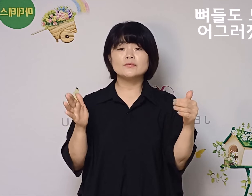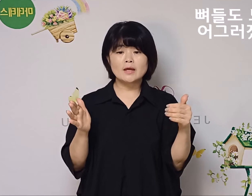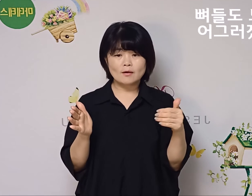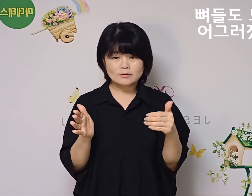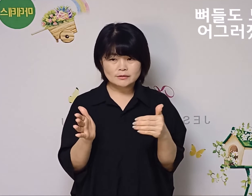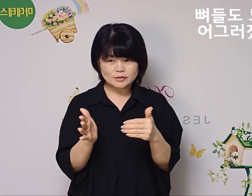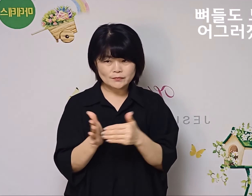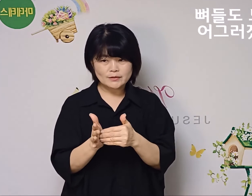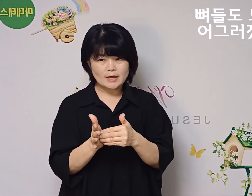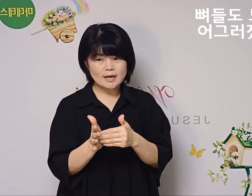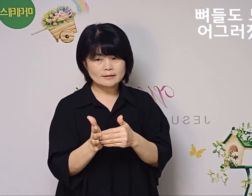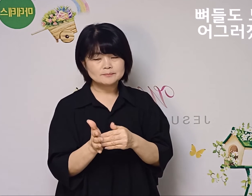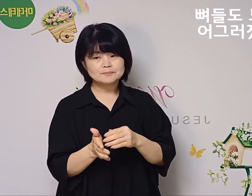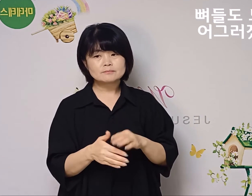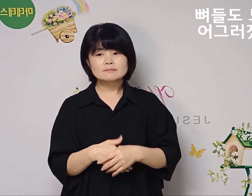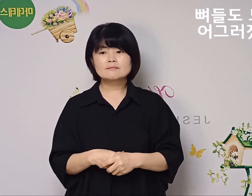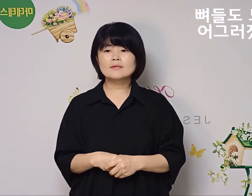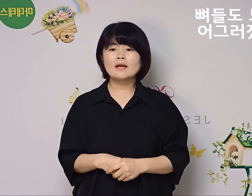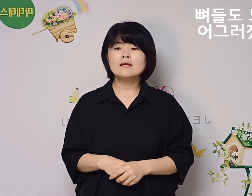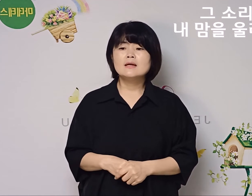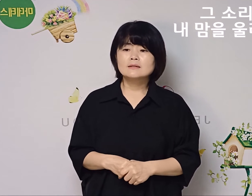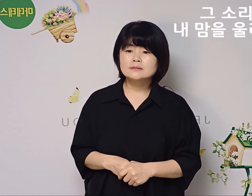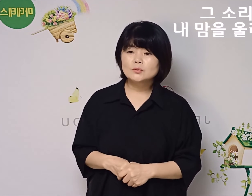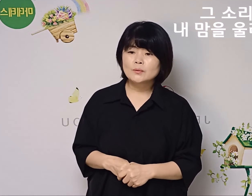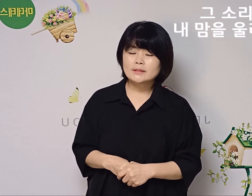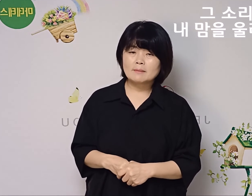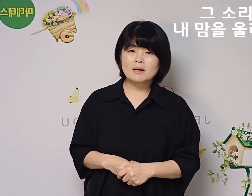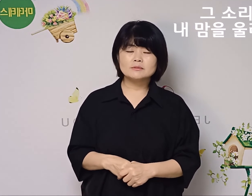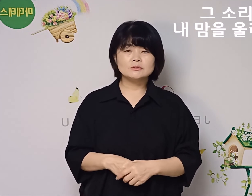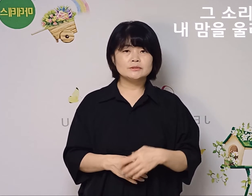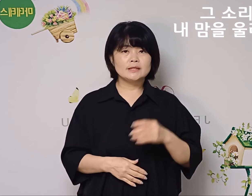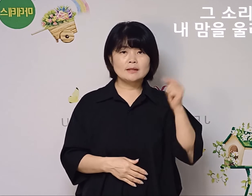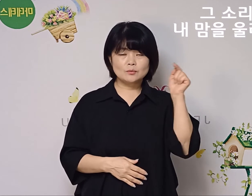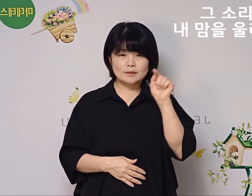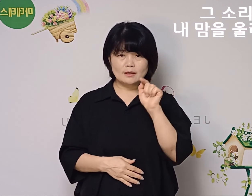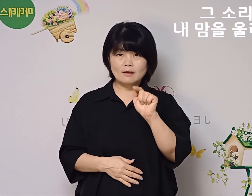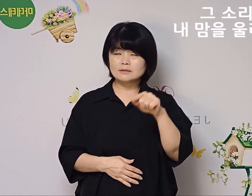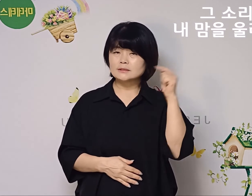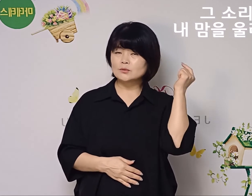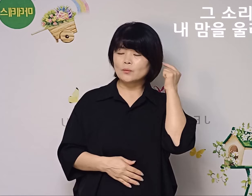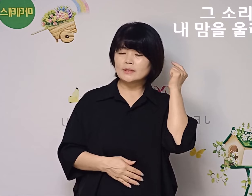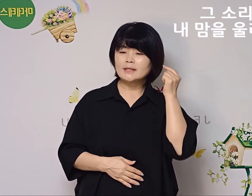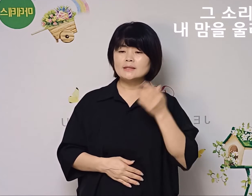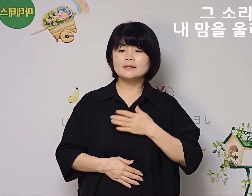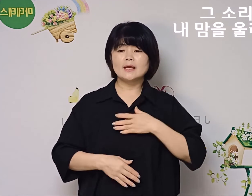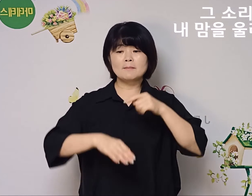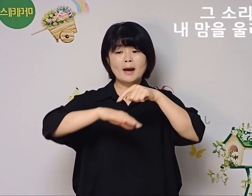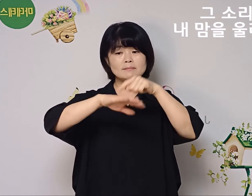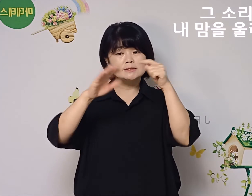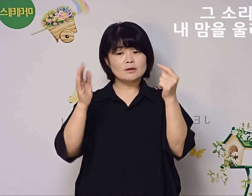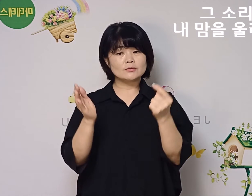어긋나졌네. 어그러졌네. 그 소리 내 마음을 울리네. 똑같아요. 그 소리 내 마음을 어떻게